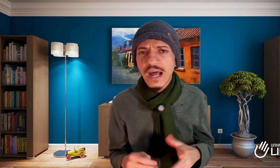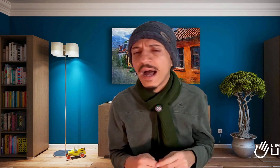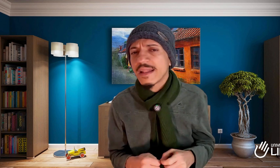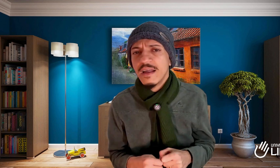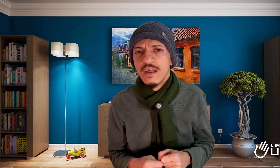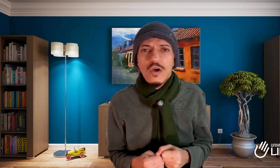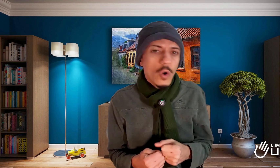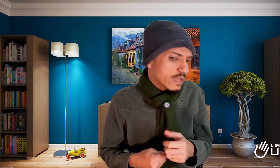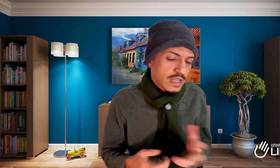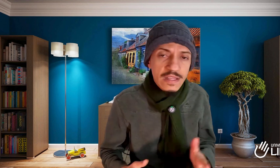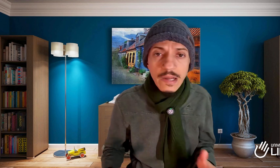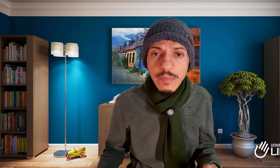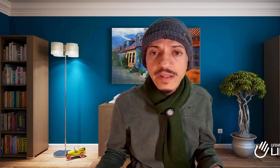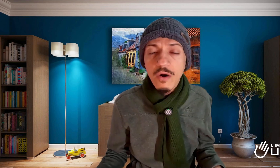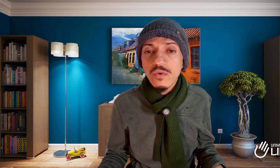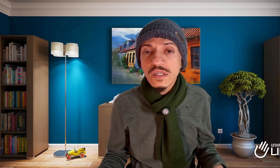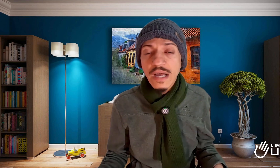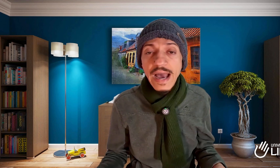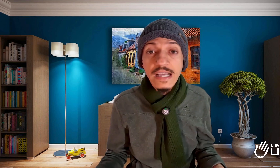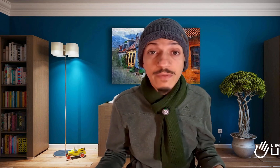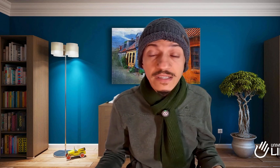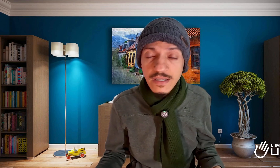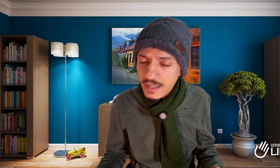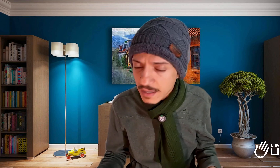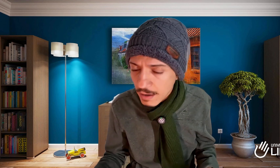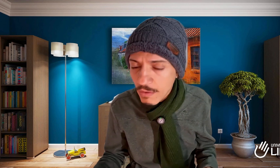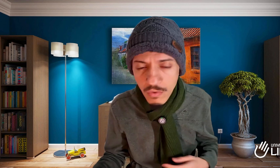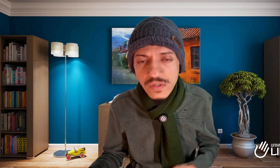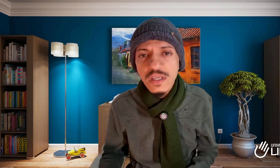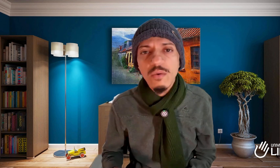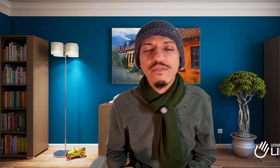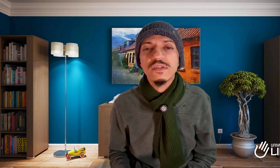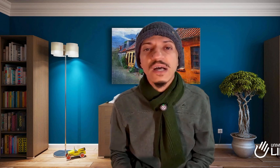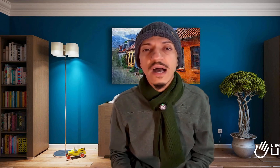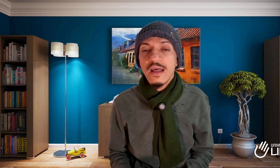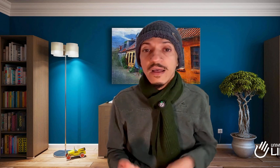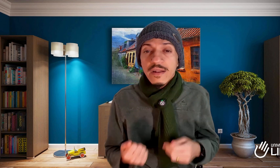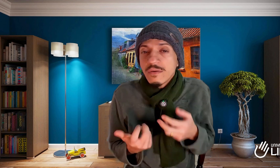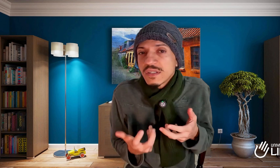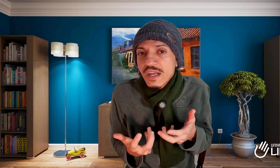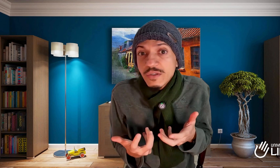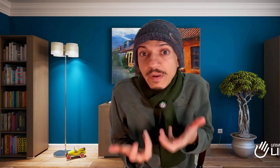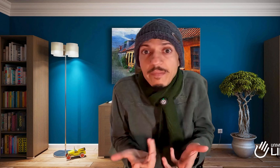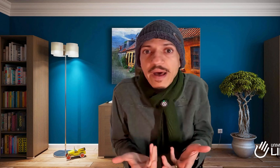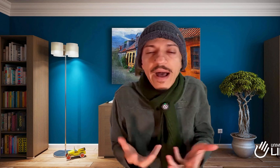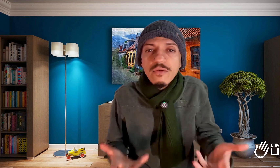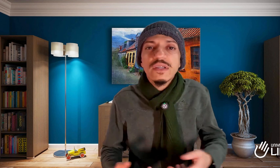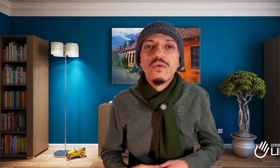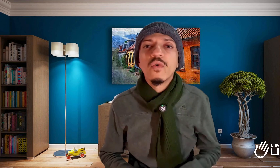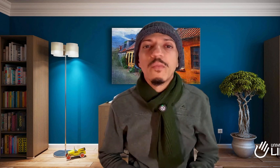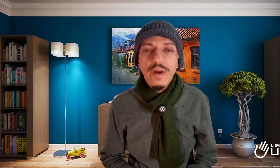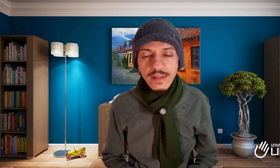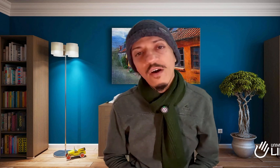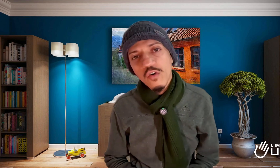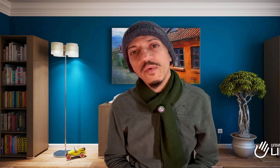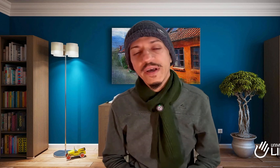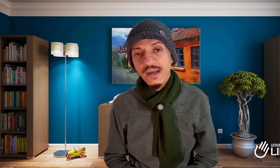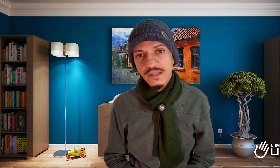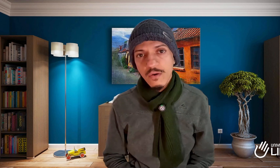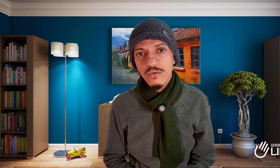nada ou está tentando aprender alguns sinais, mas ainda não conseguiu avançar, não se sente preparado ou seguro para ter uma comunicação com